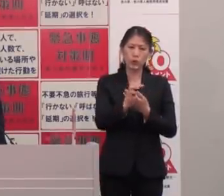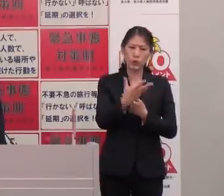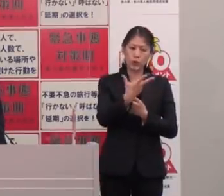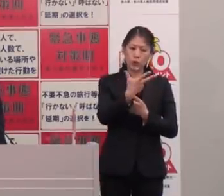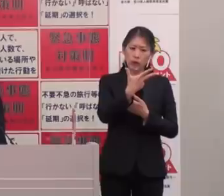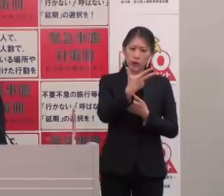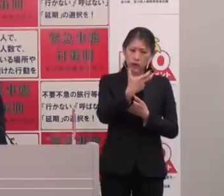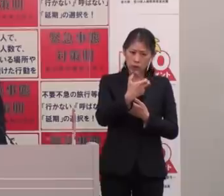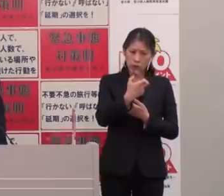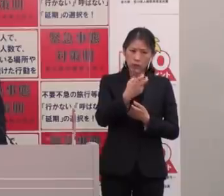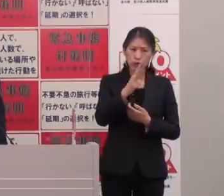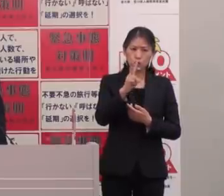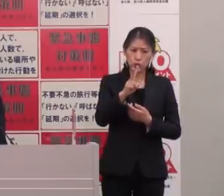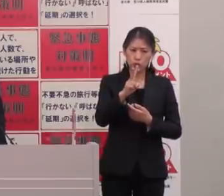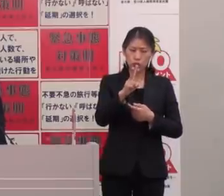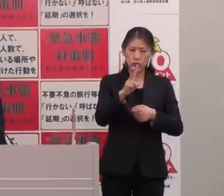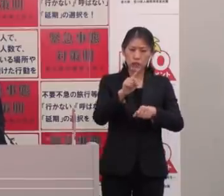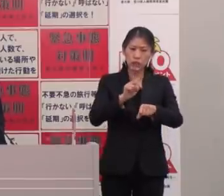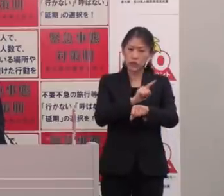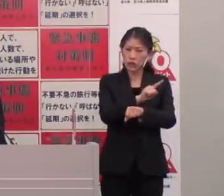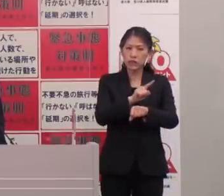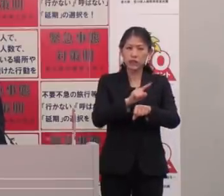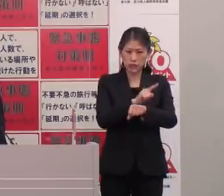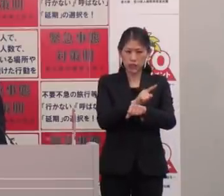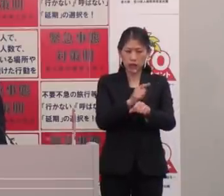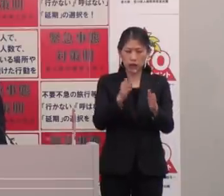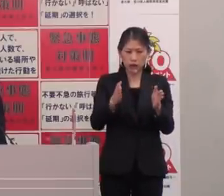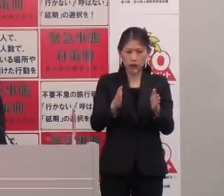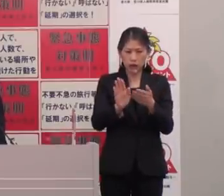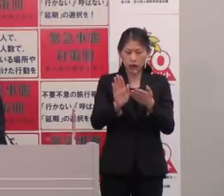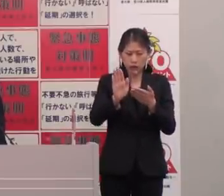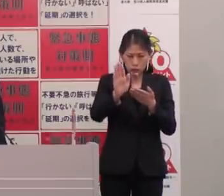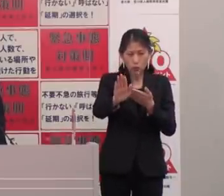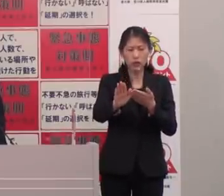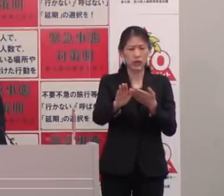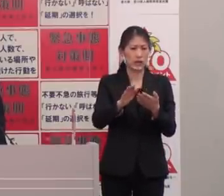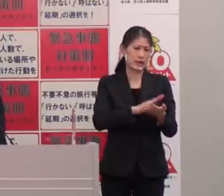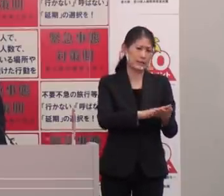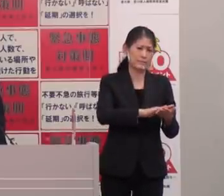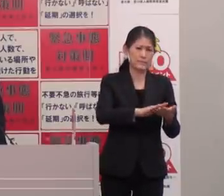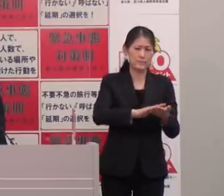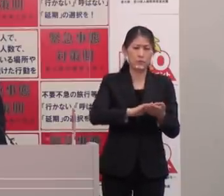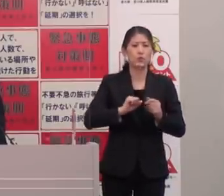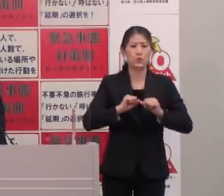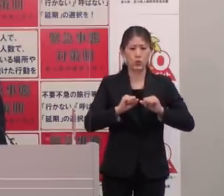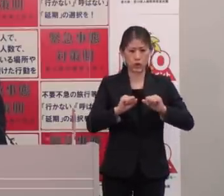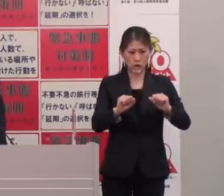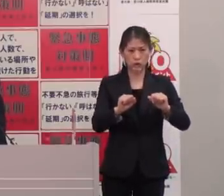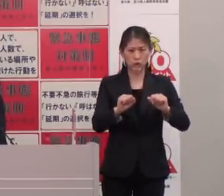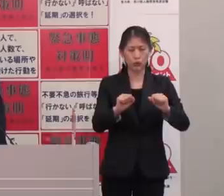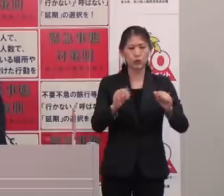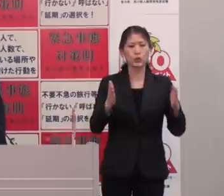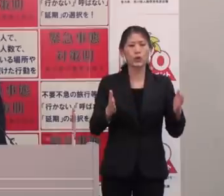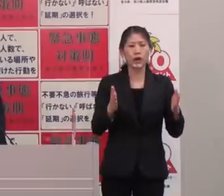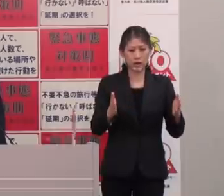間空けた後で清掃しておりまして、その間は入所できません。どうしても